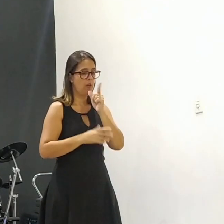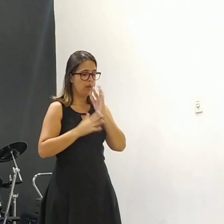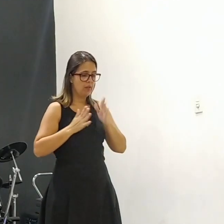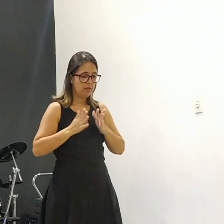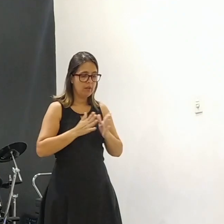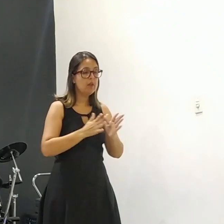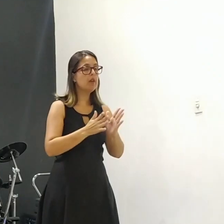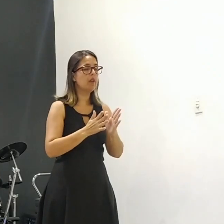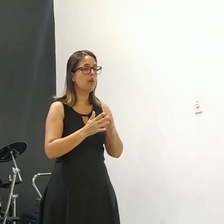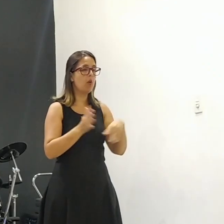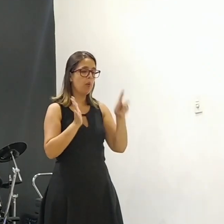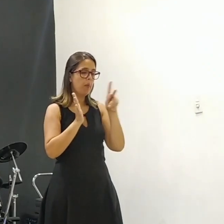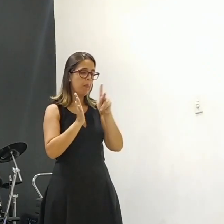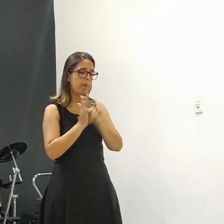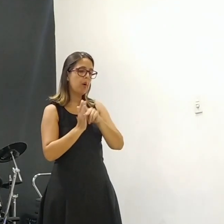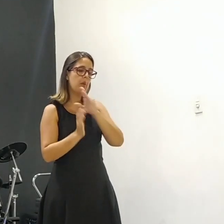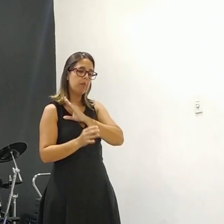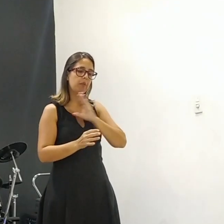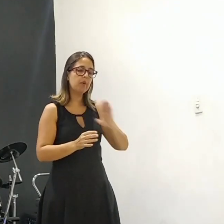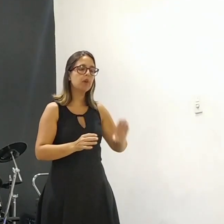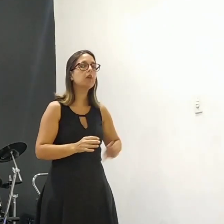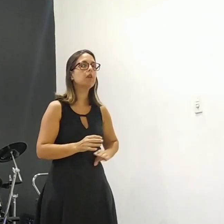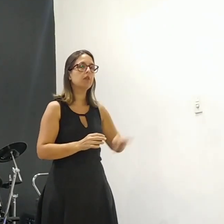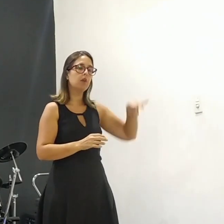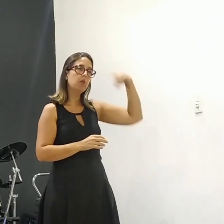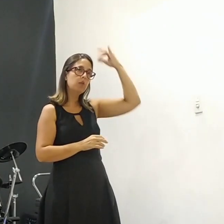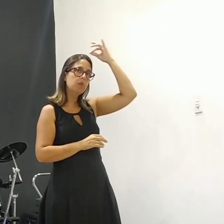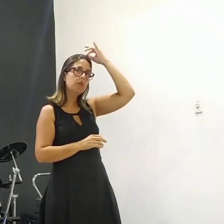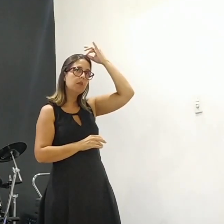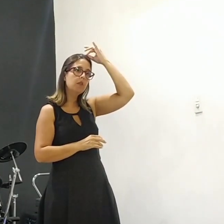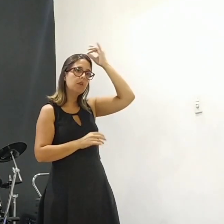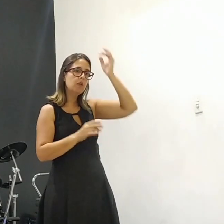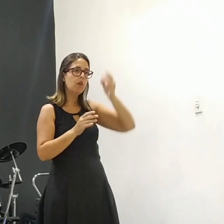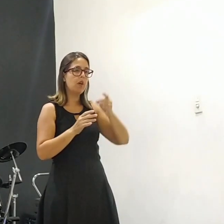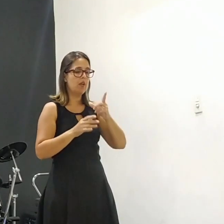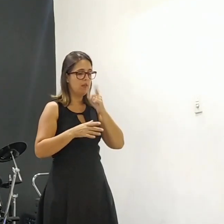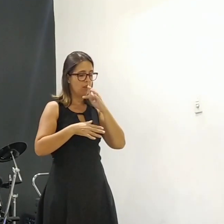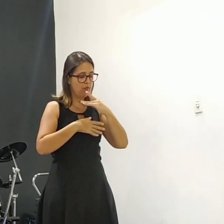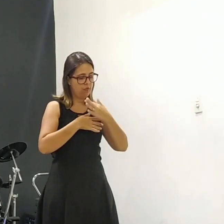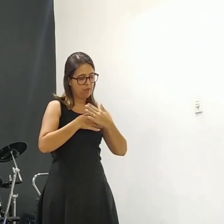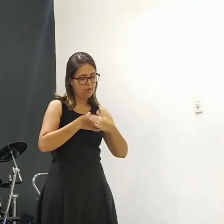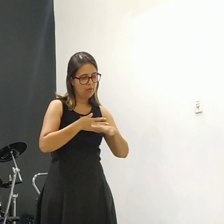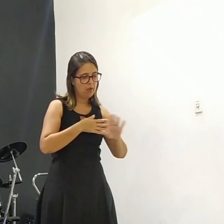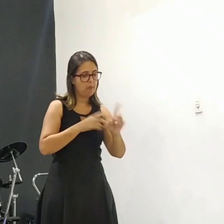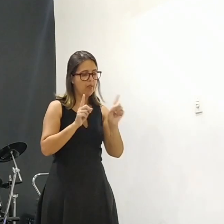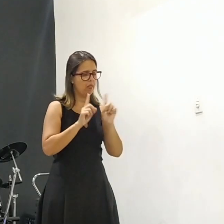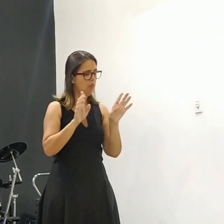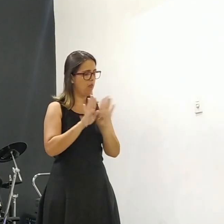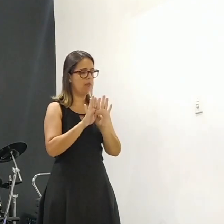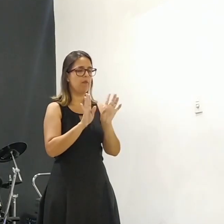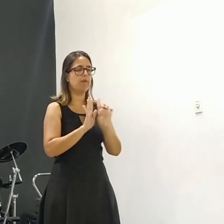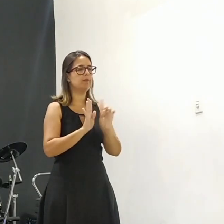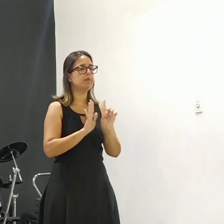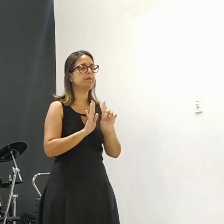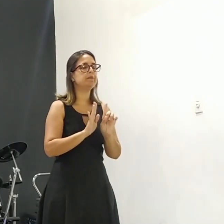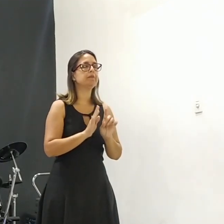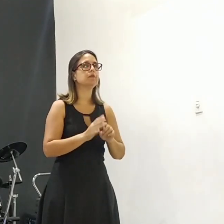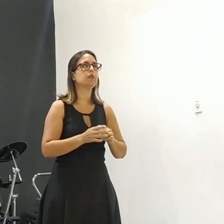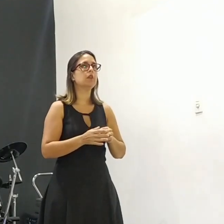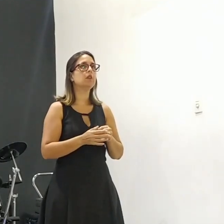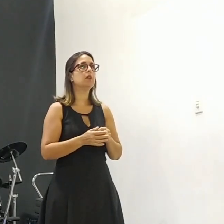Esse rio, essa fonte está aberta, ela não está fechada. Você pode beber dessa fonte, você